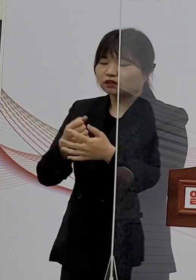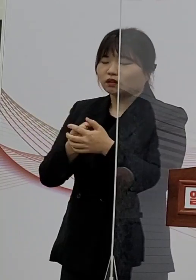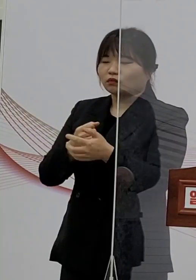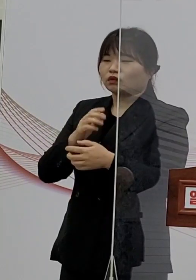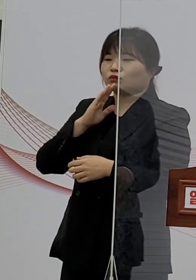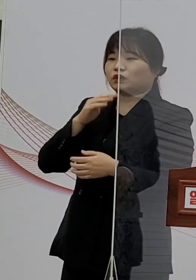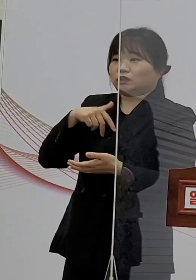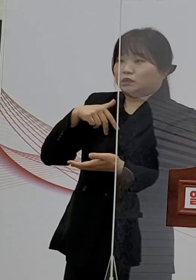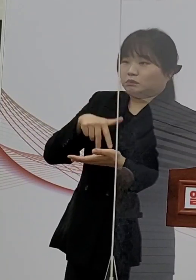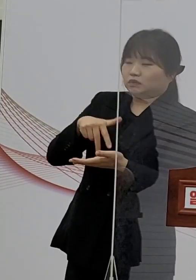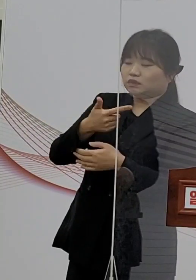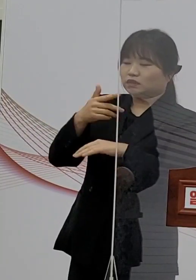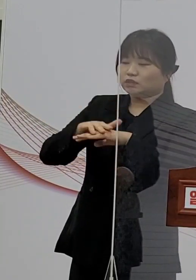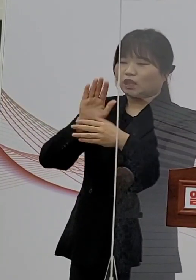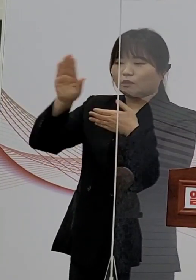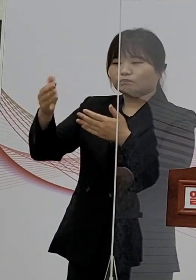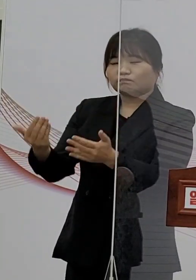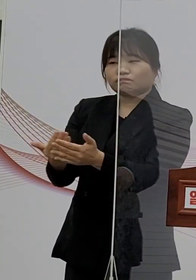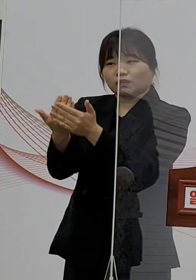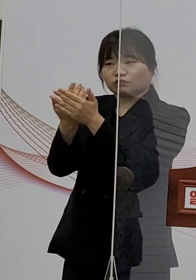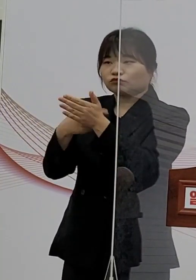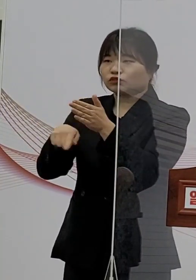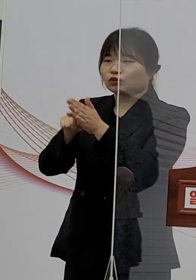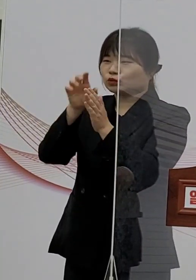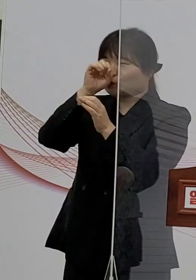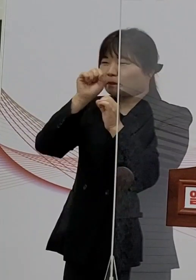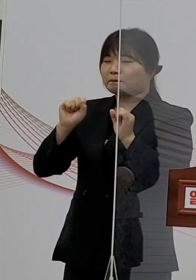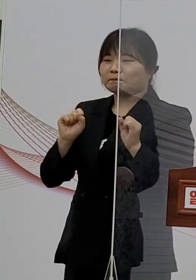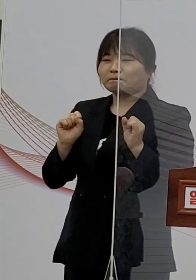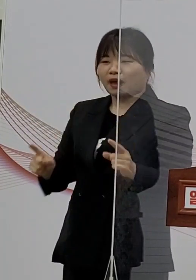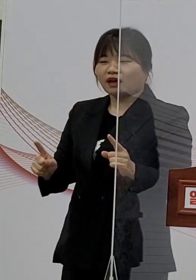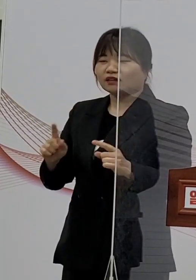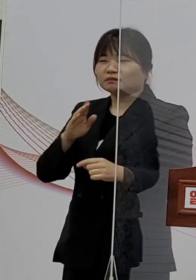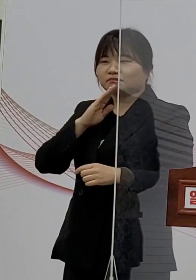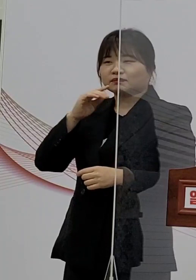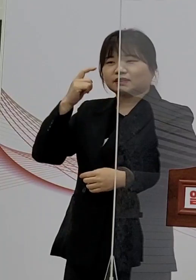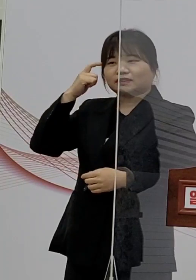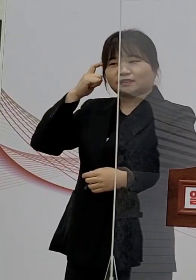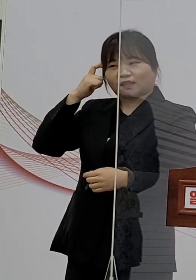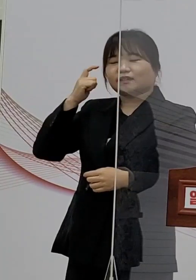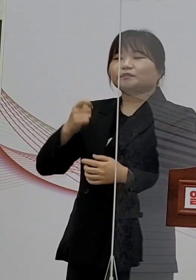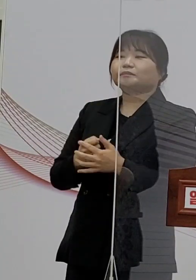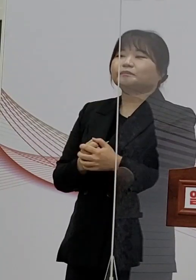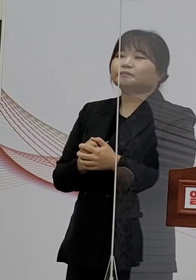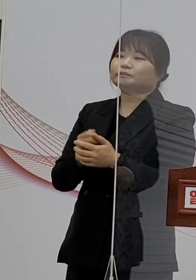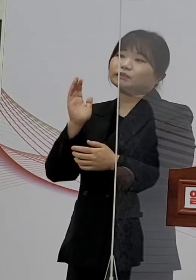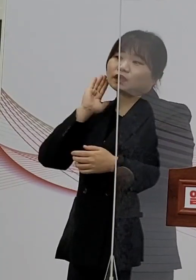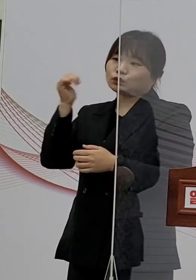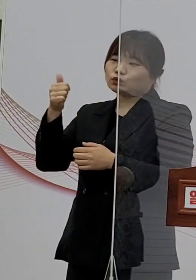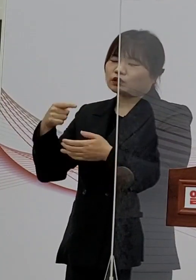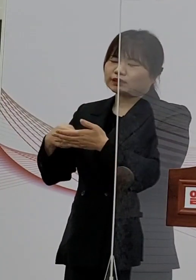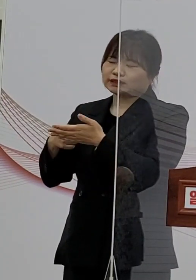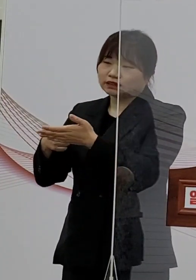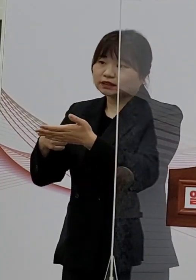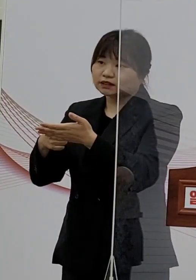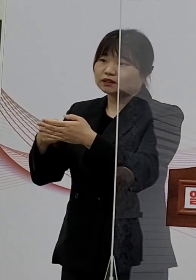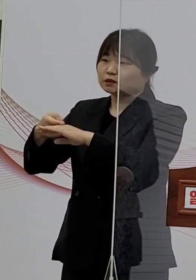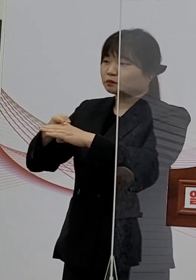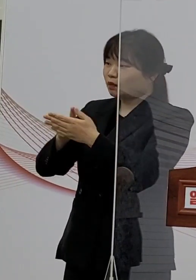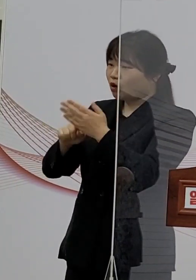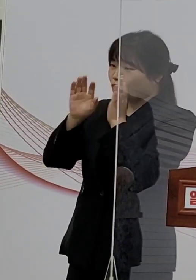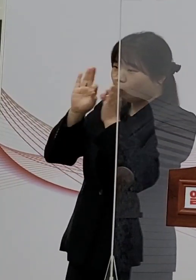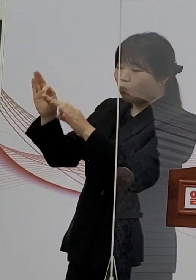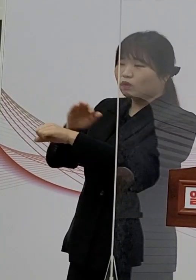참으로 대전 발전을 위한 좋은 기회가 됐다고 생각합니다. 저희도 대통령의 의지를